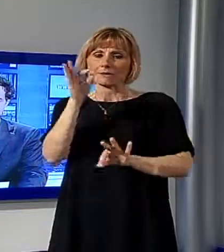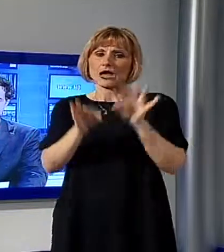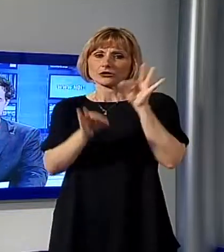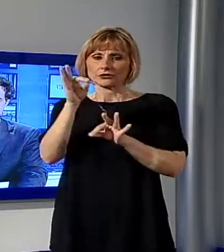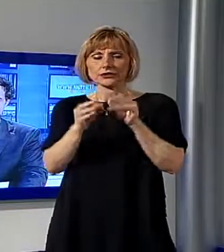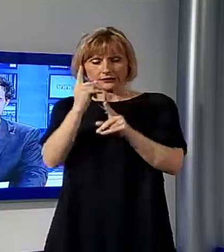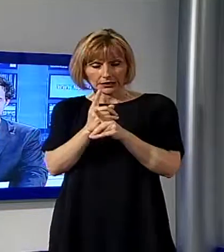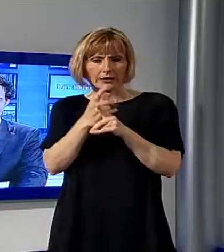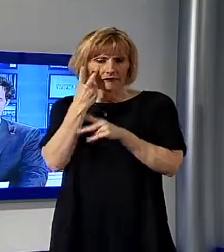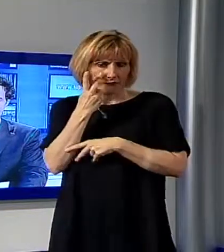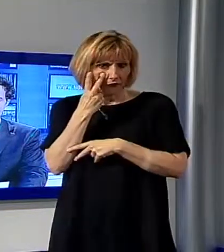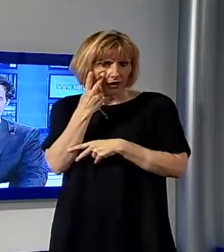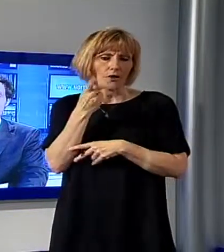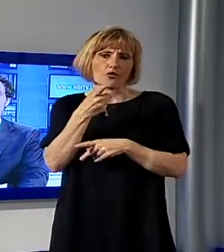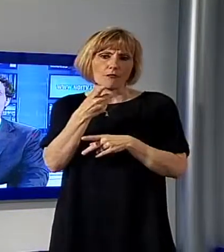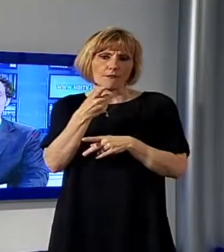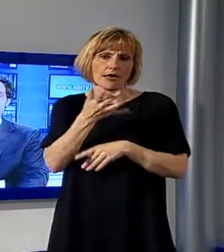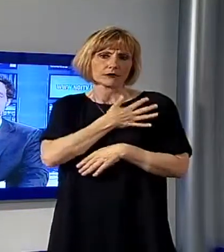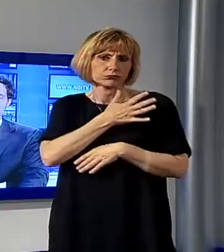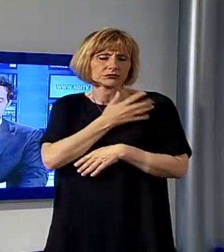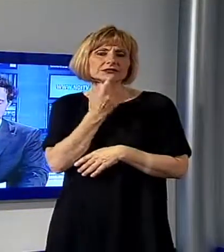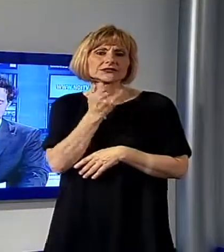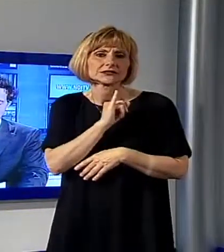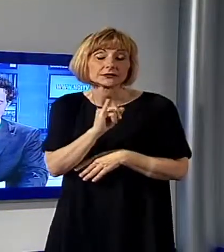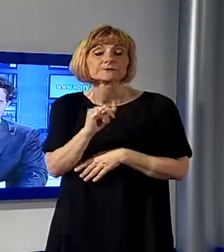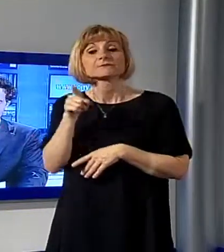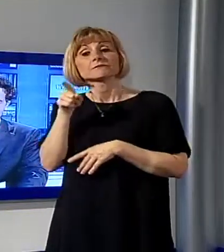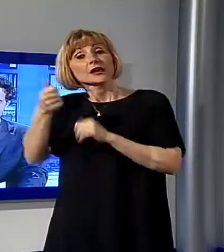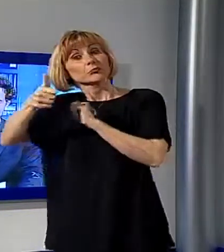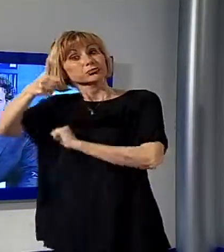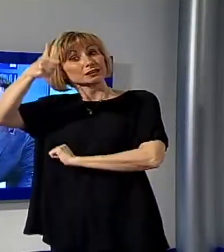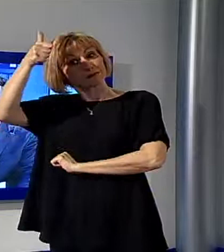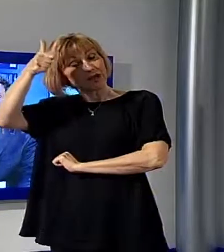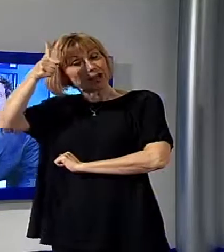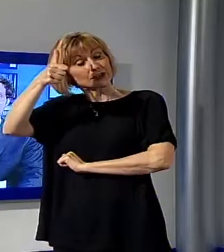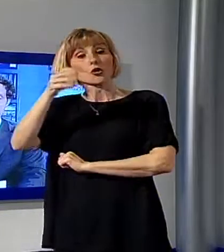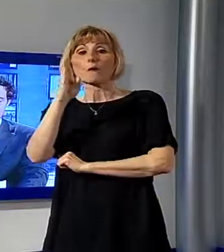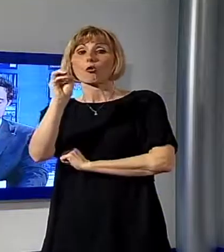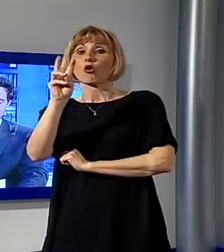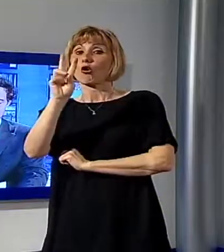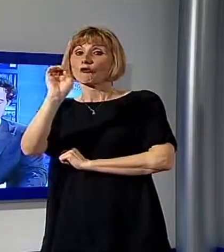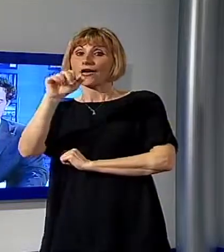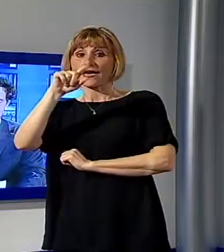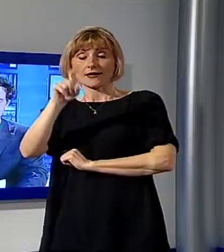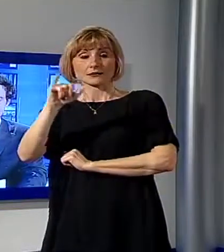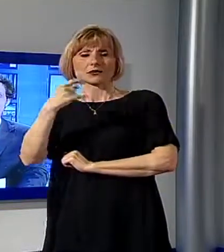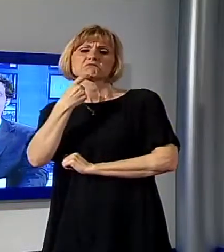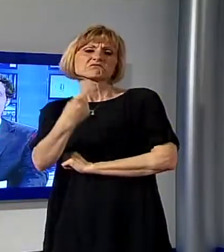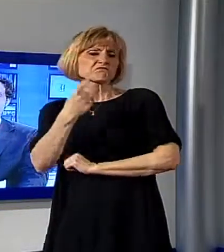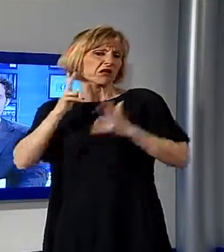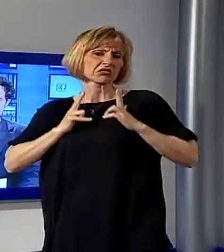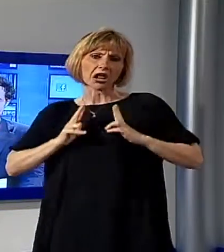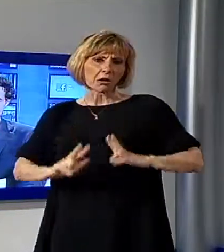ed eventuali reati commessi. «Mi sento tranquillo e sereno», ha dichiarato Francesco Bovenzi. «Sono grato per gli